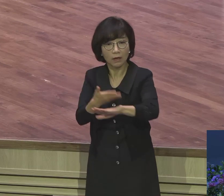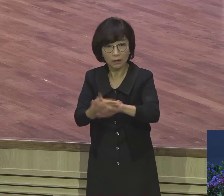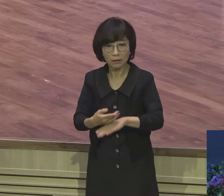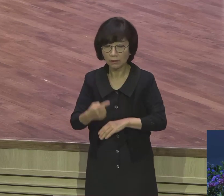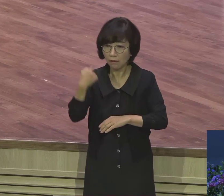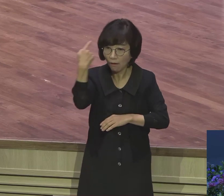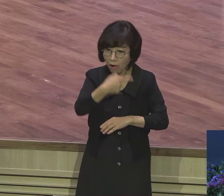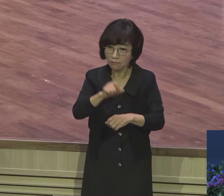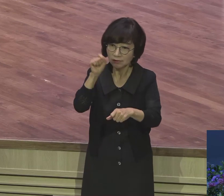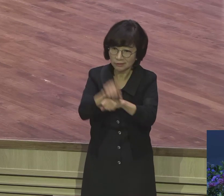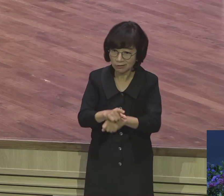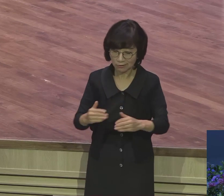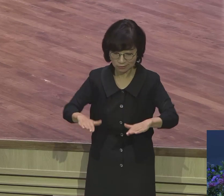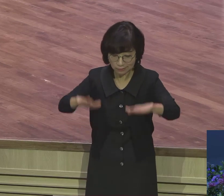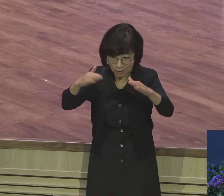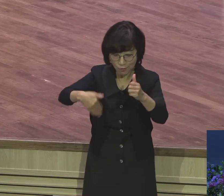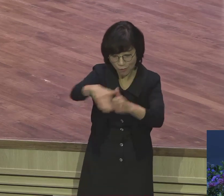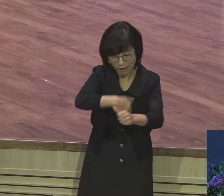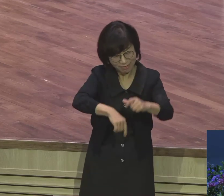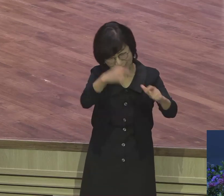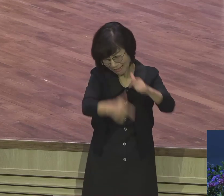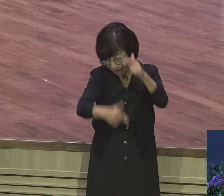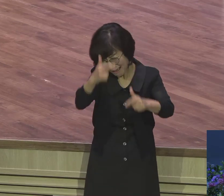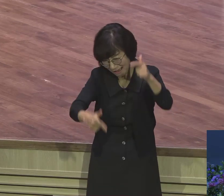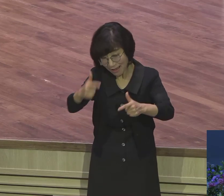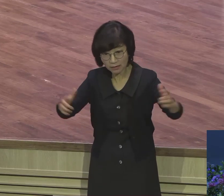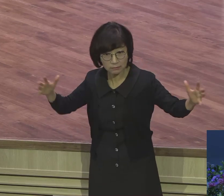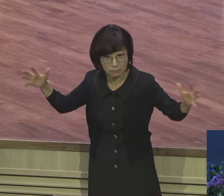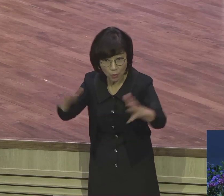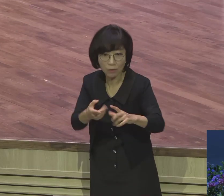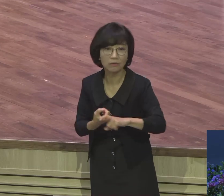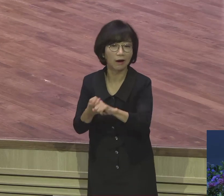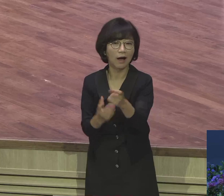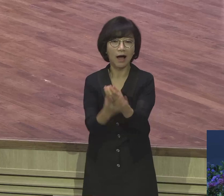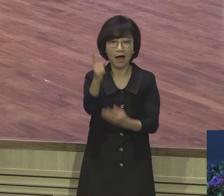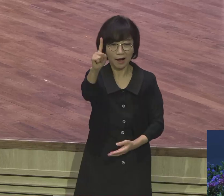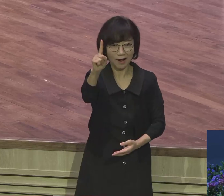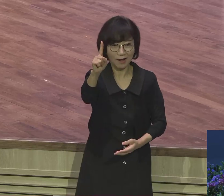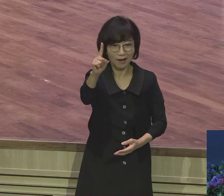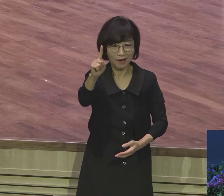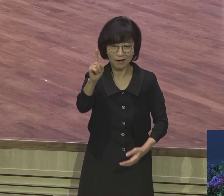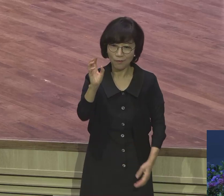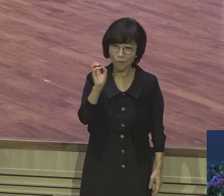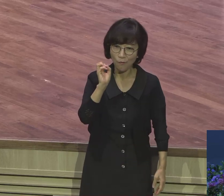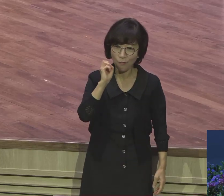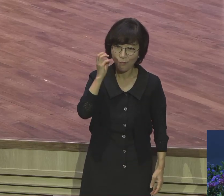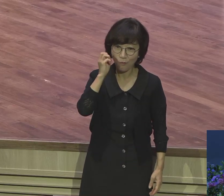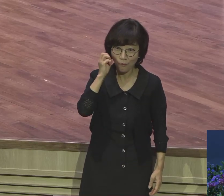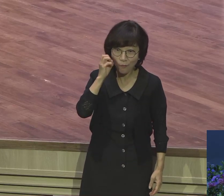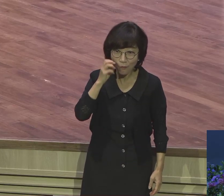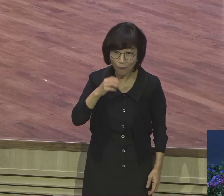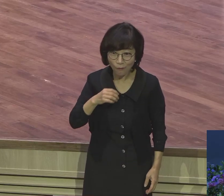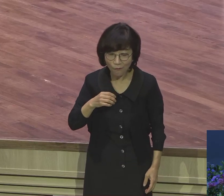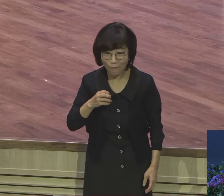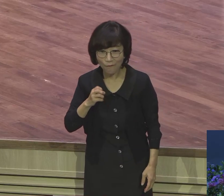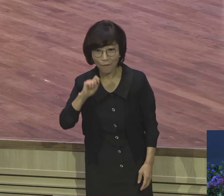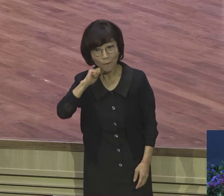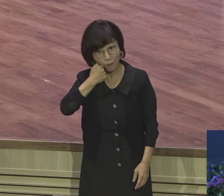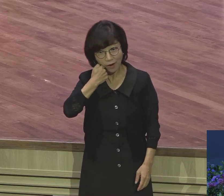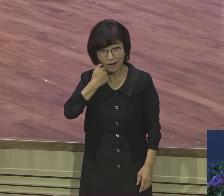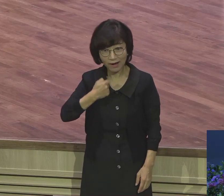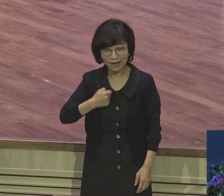이루어요. 교회의 공동체를 합니다. 교회의 공동체. 이론적으로 세상 상식을 보면 불가능해요.